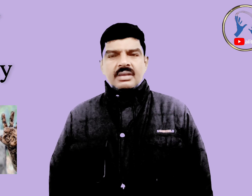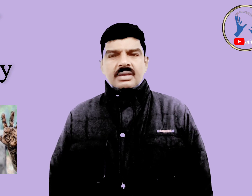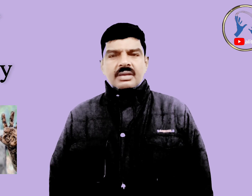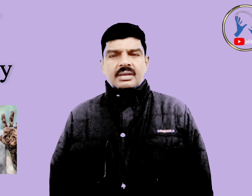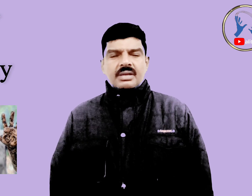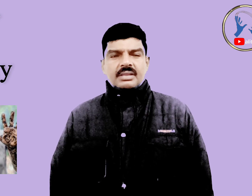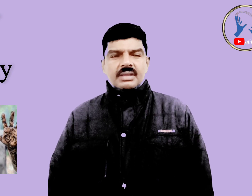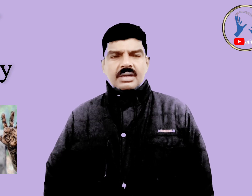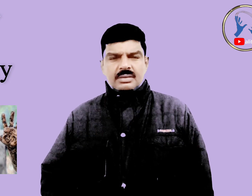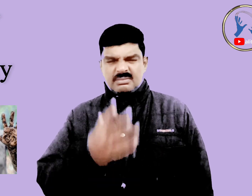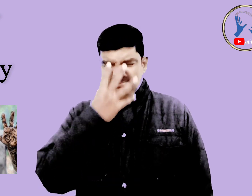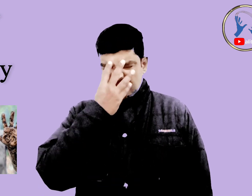गंदा।